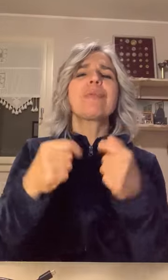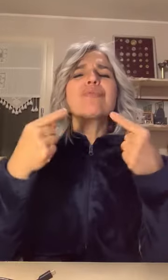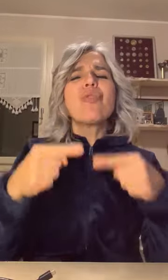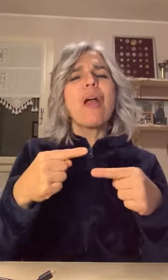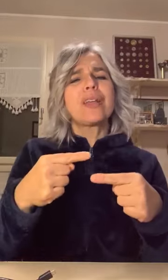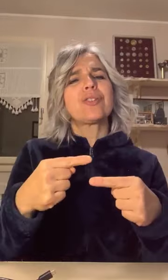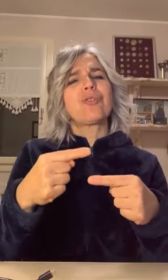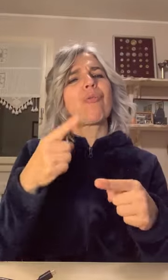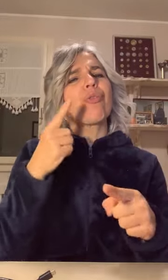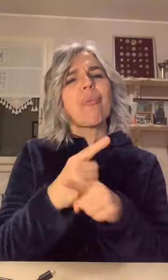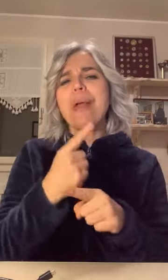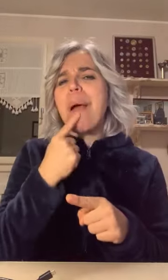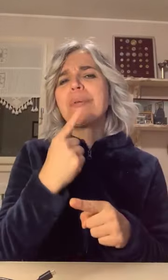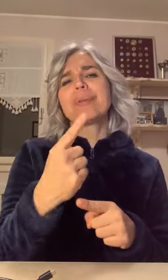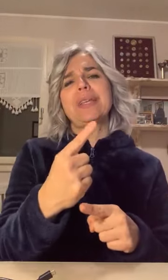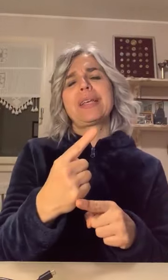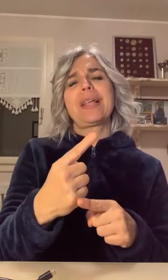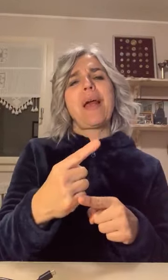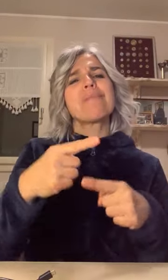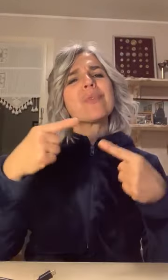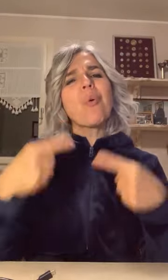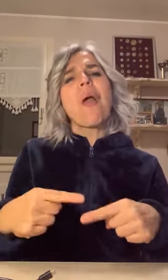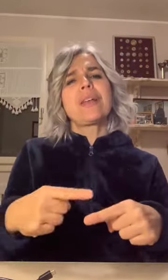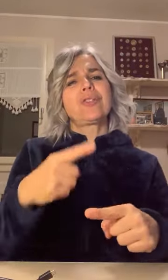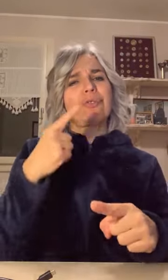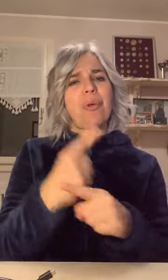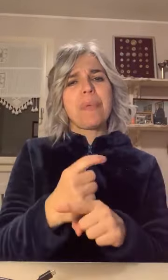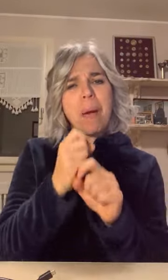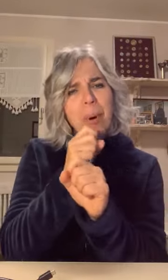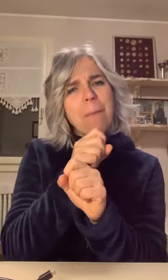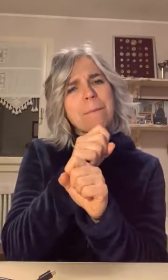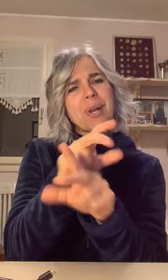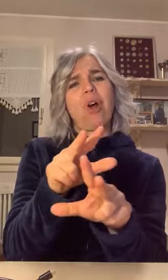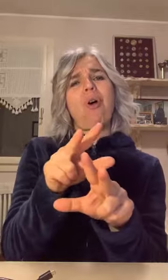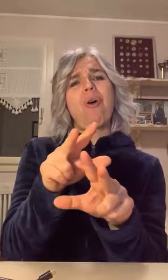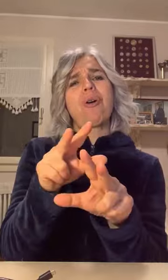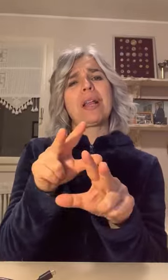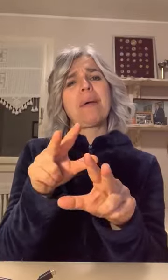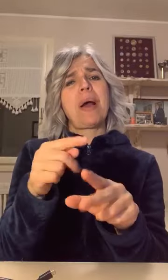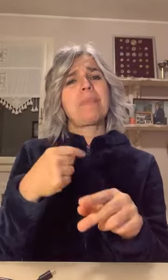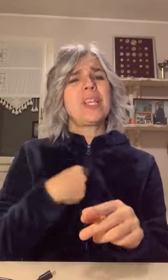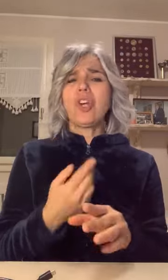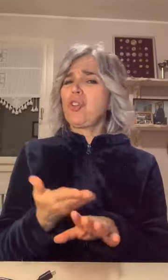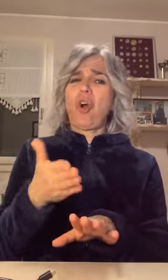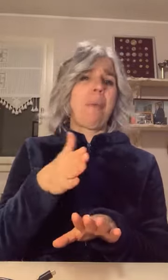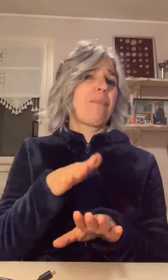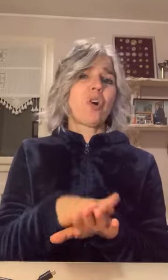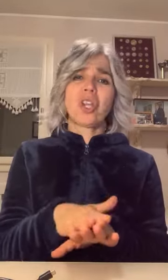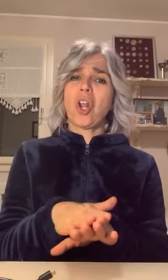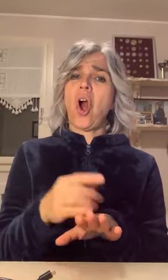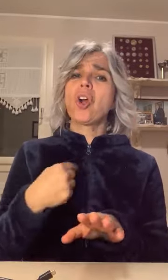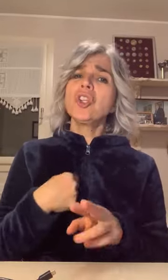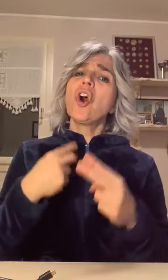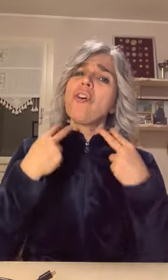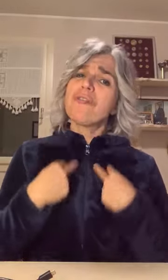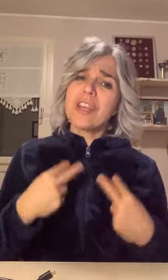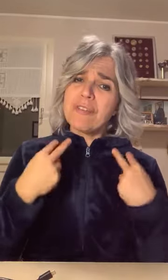ma noi dobbiamo proclamarlo, dobbiamo profetizzare. Io non morirò, anzi vivrò e racconterò le opere